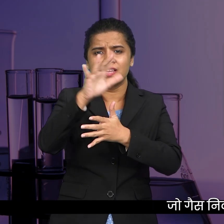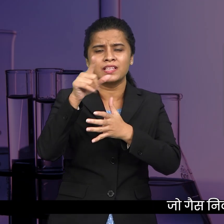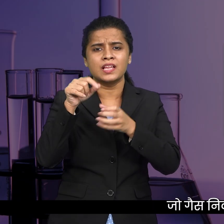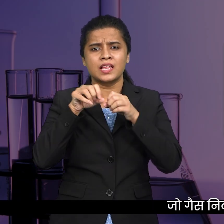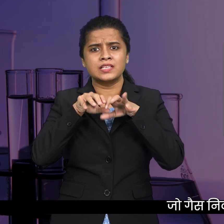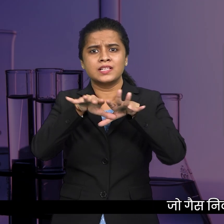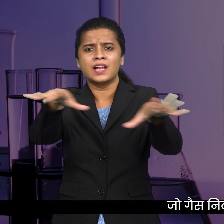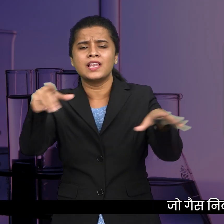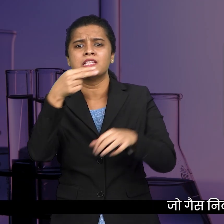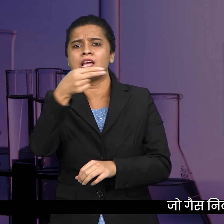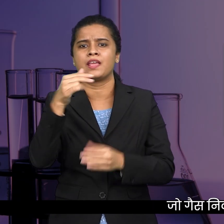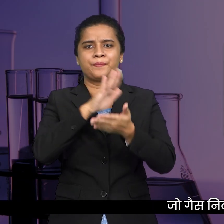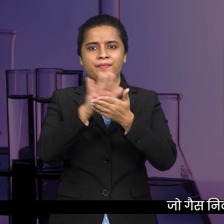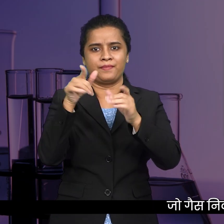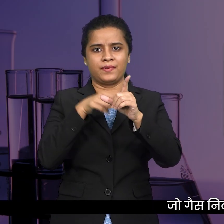वह हाइड्रोजन है।